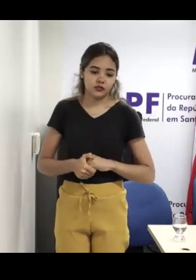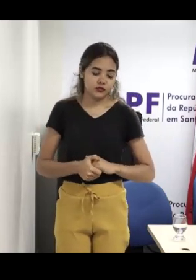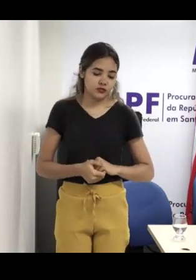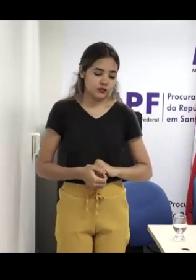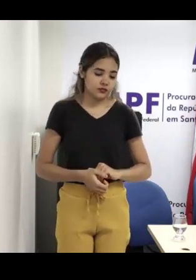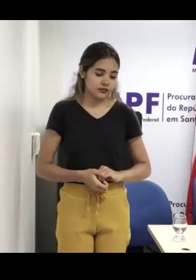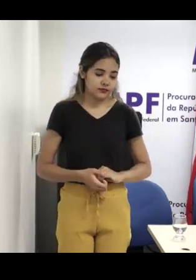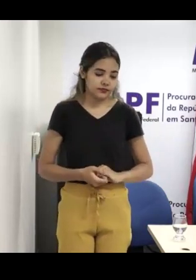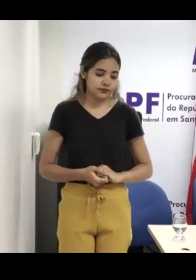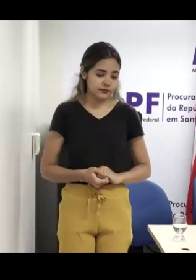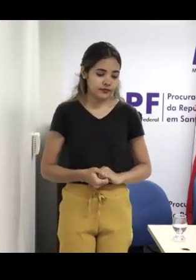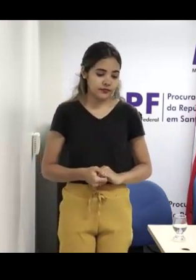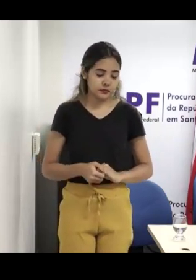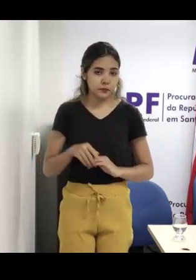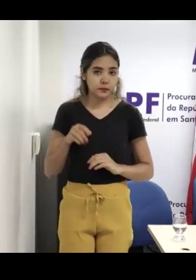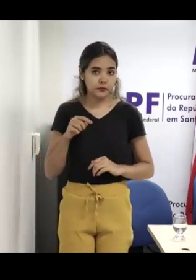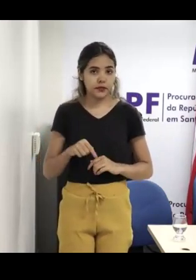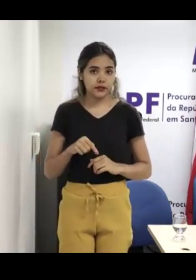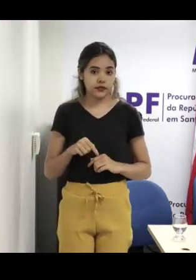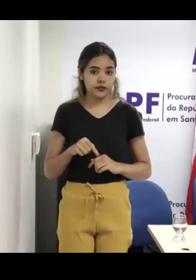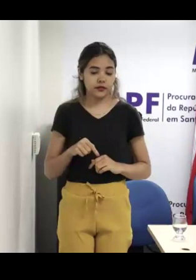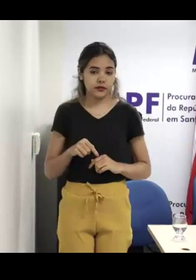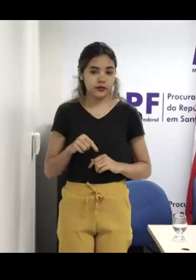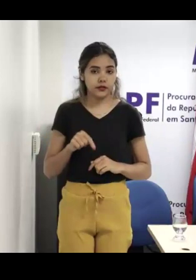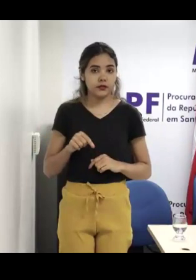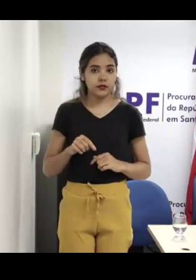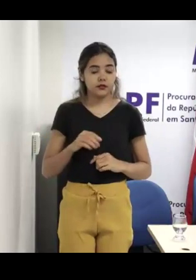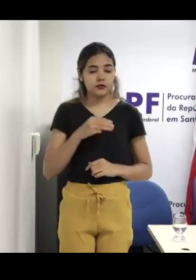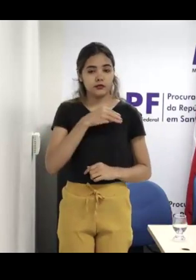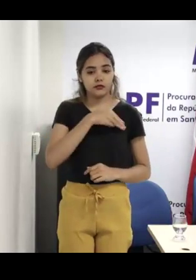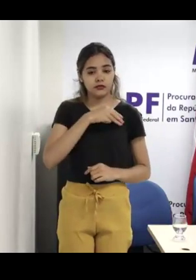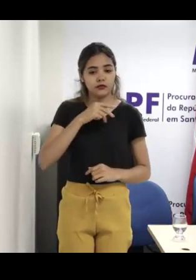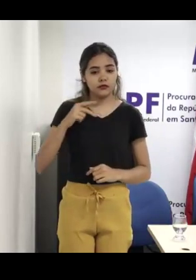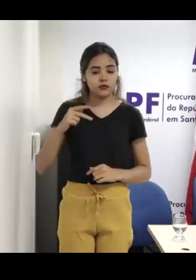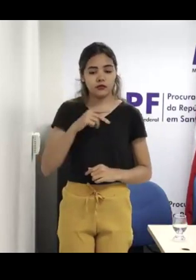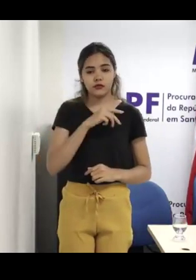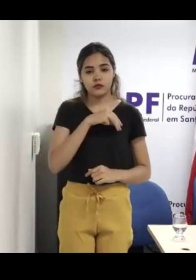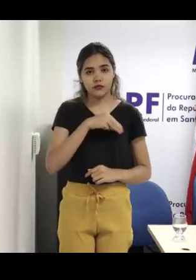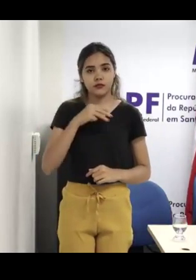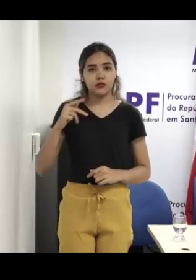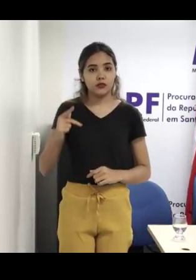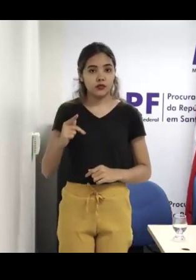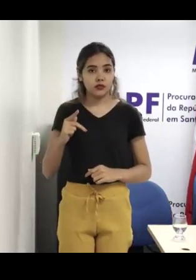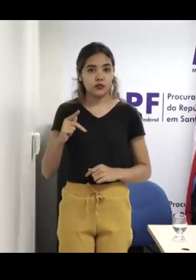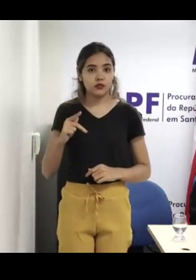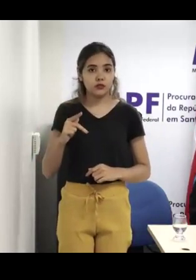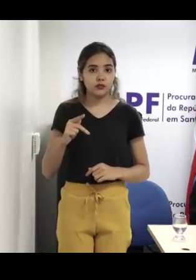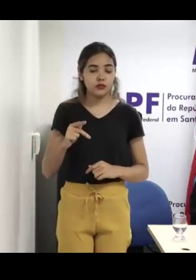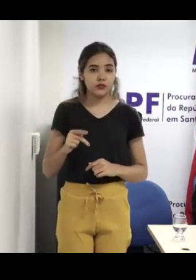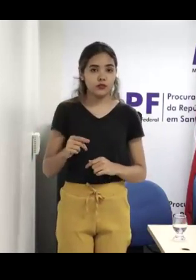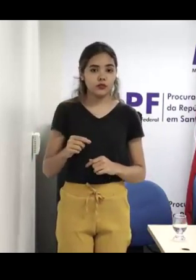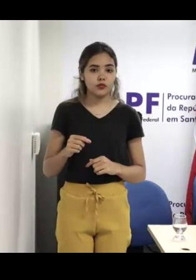no meu Dr Vinícius são os casos de absoluta prioridade a gente segue a constituição a polícia federal também o Dr colocou